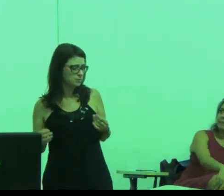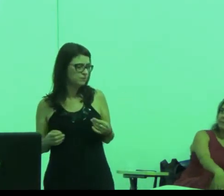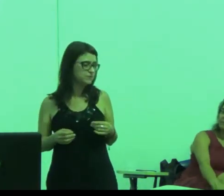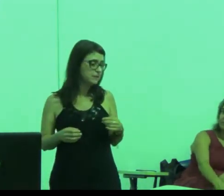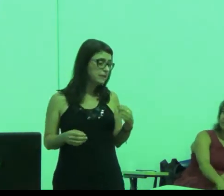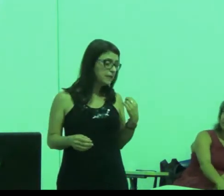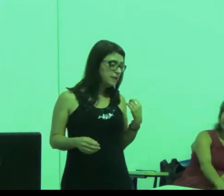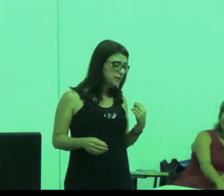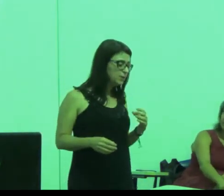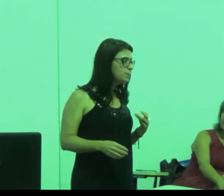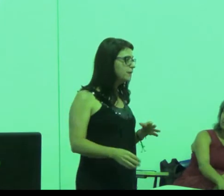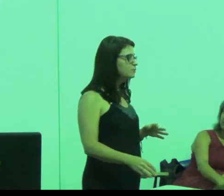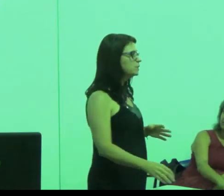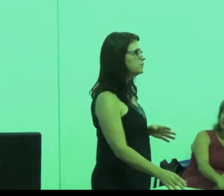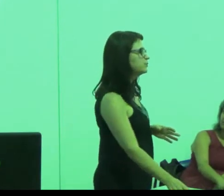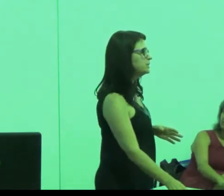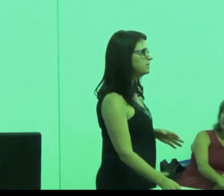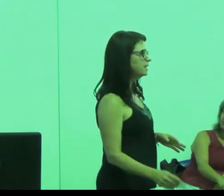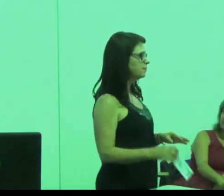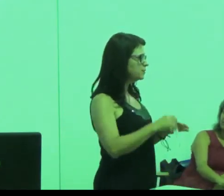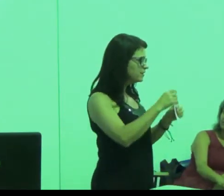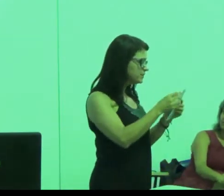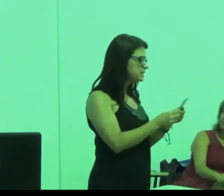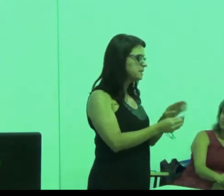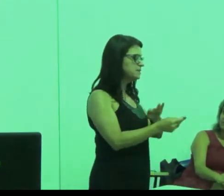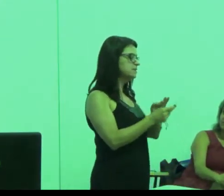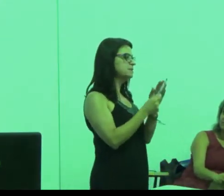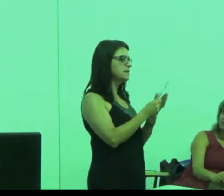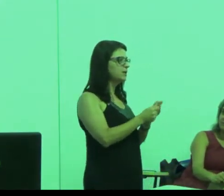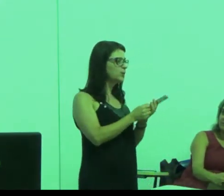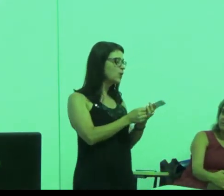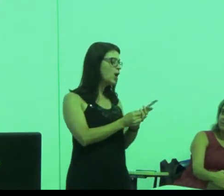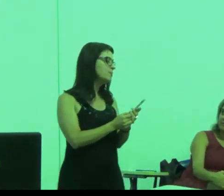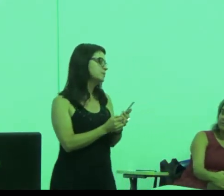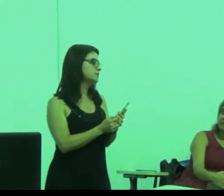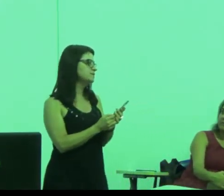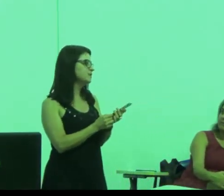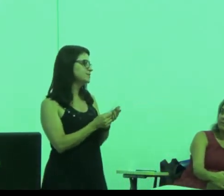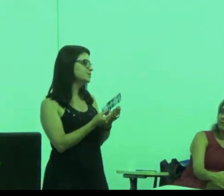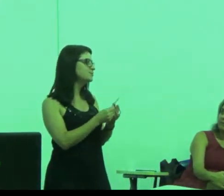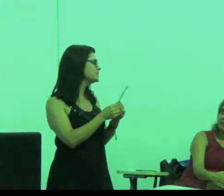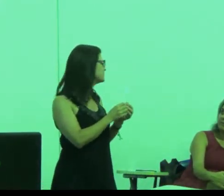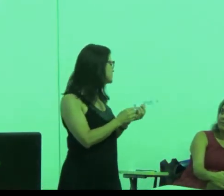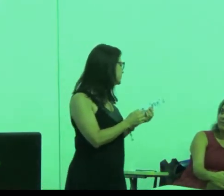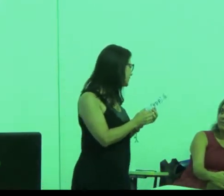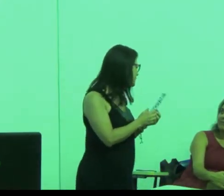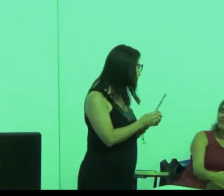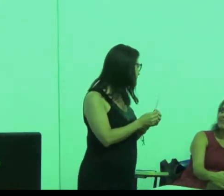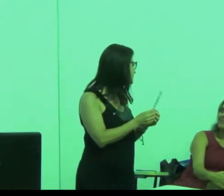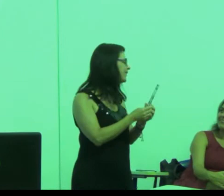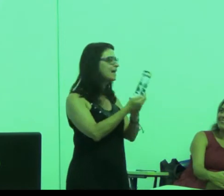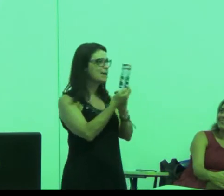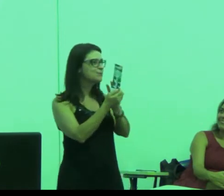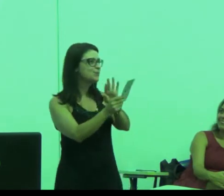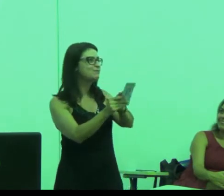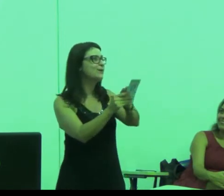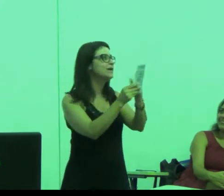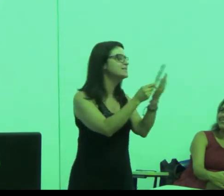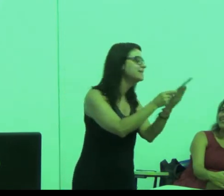minha vida. E quando eu pegava um livro, e aí a primeira vez, né, sai meu nome, daí você fala, acho que o meu revisor é o único que olha a capa do livro e vai olhar assim,